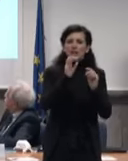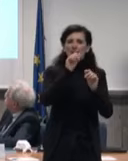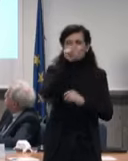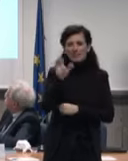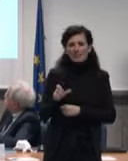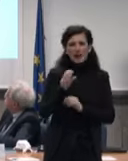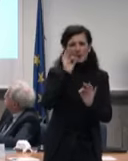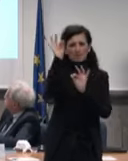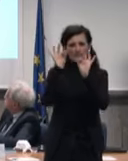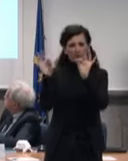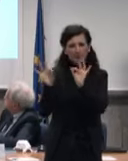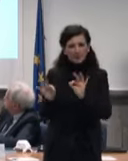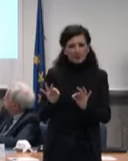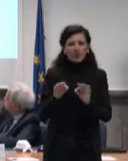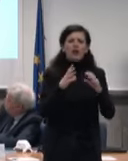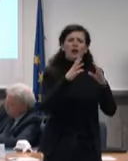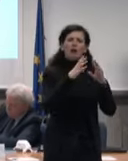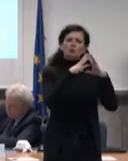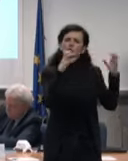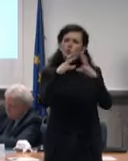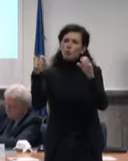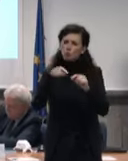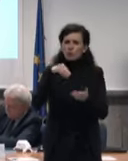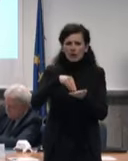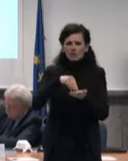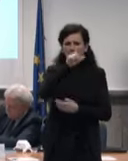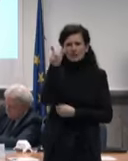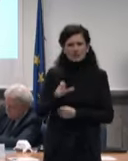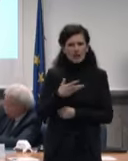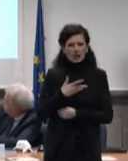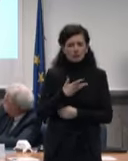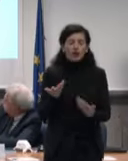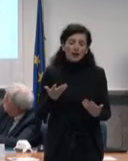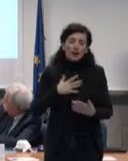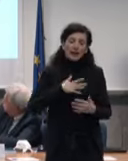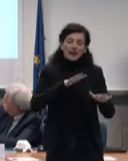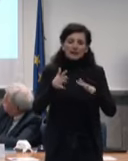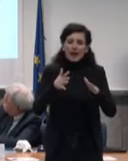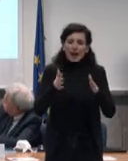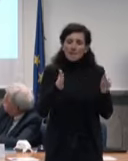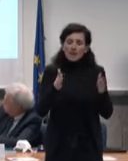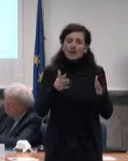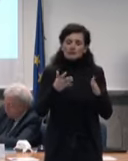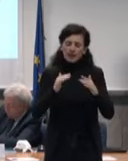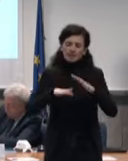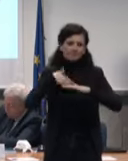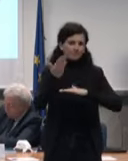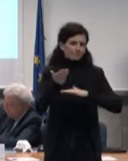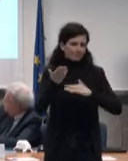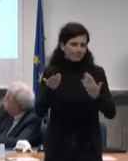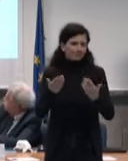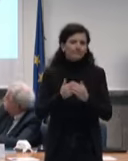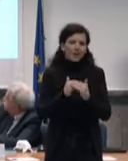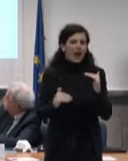strutture sono presenti in tutto il nostro paese e questo è coerente col fatto che abbiamo un'età media piuttosto elevata vanto per noi